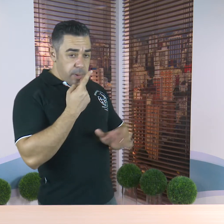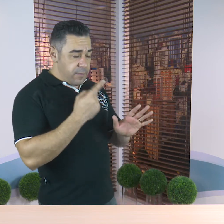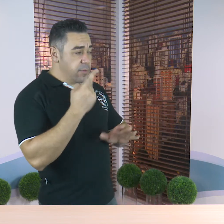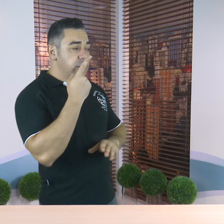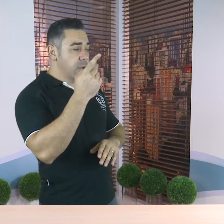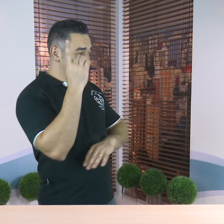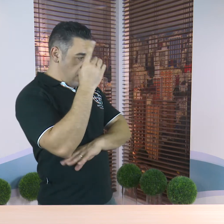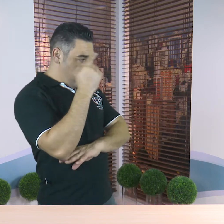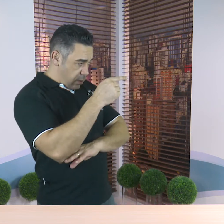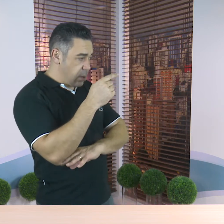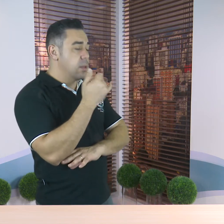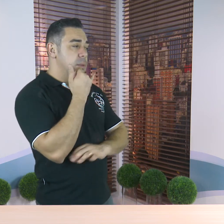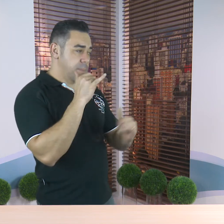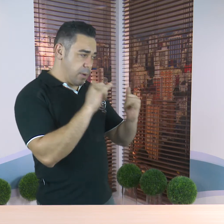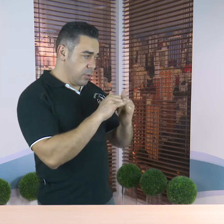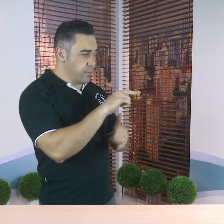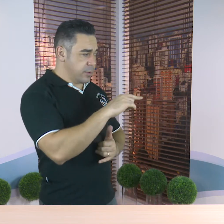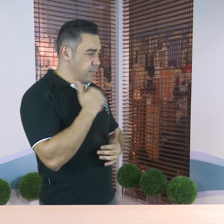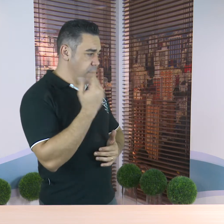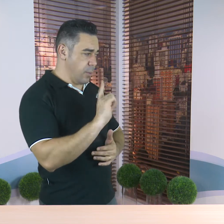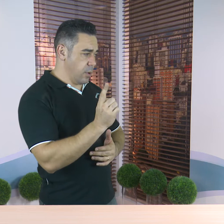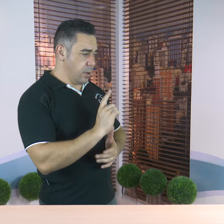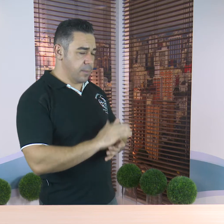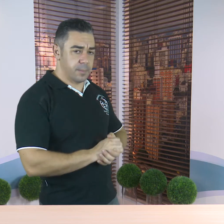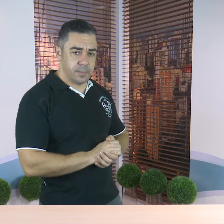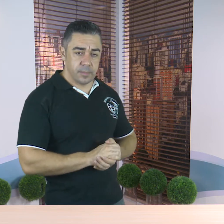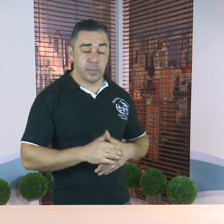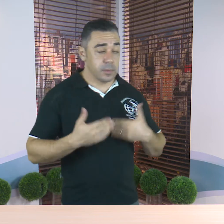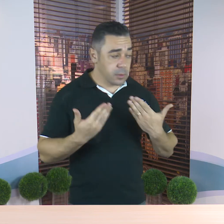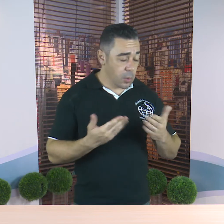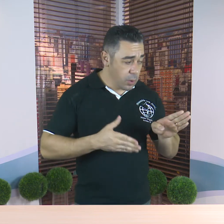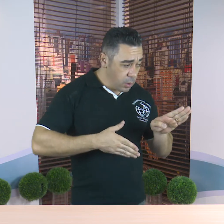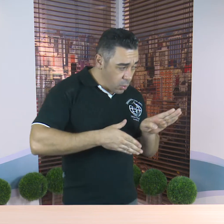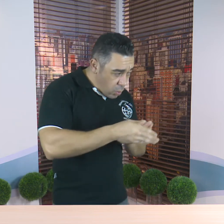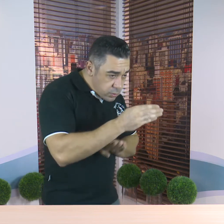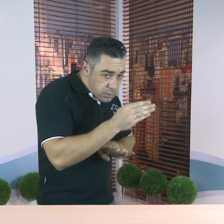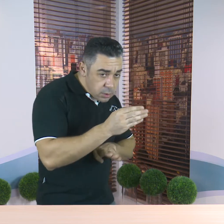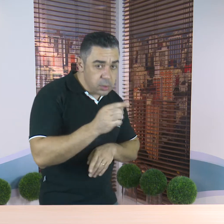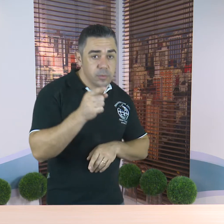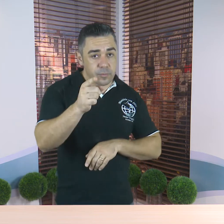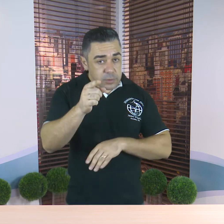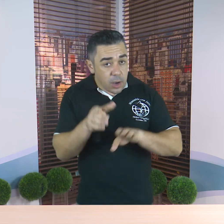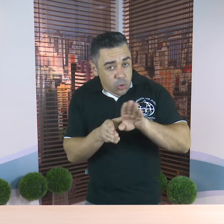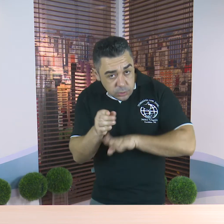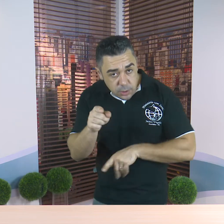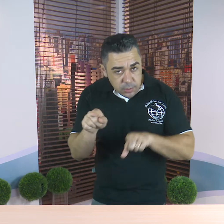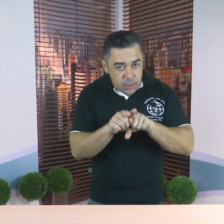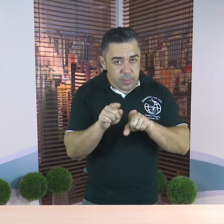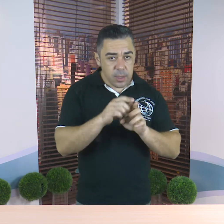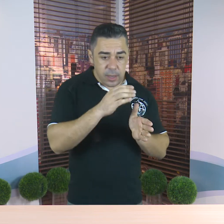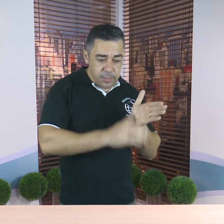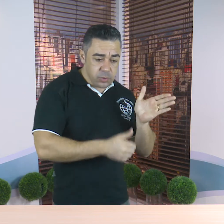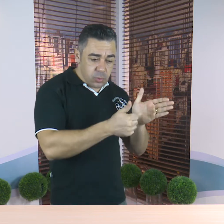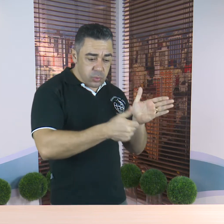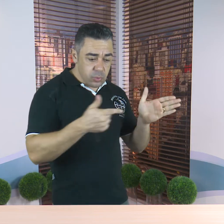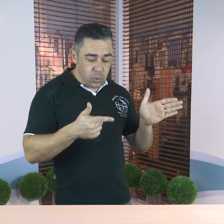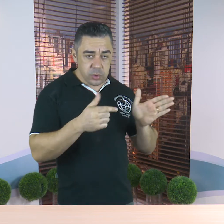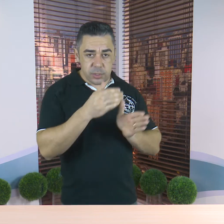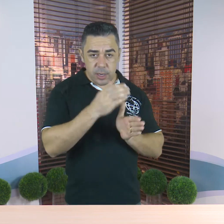pecado não morrerás. Recomendo a leitura detida dos capítulos 12 até 19 de 2